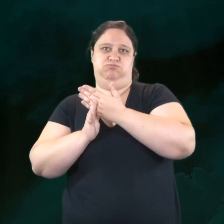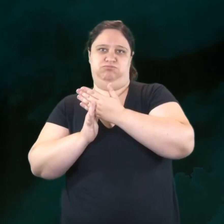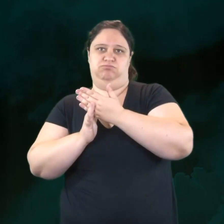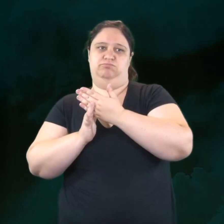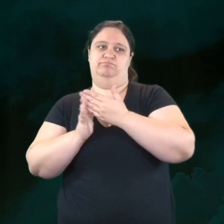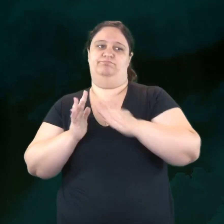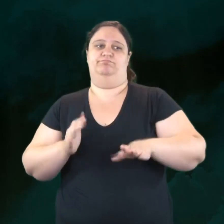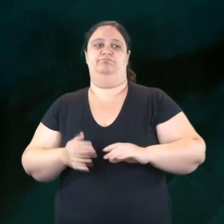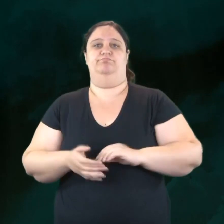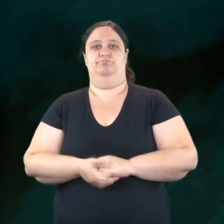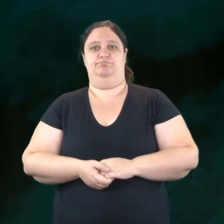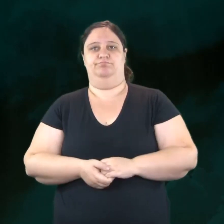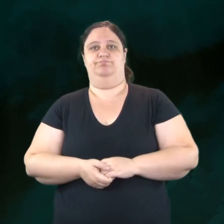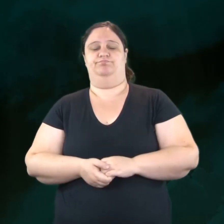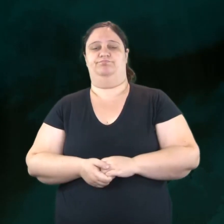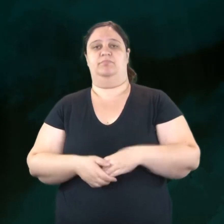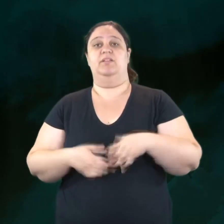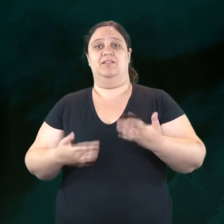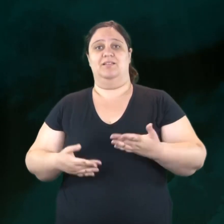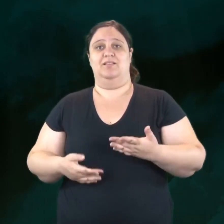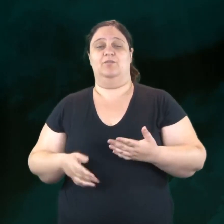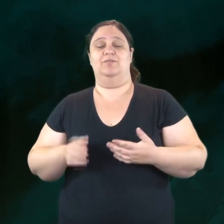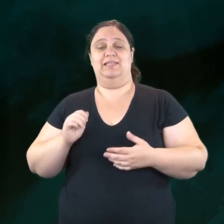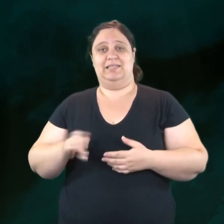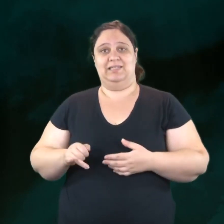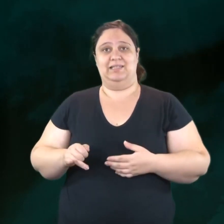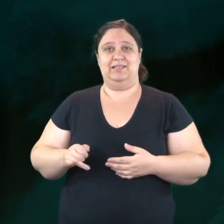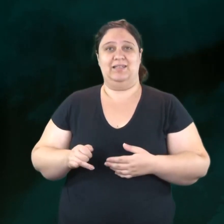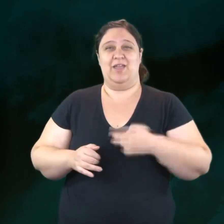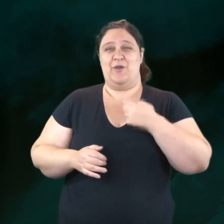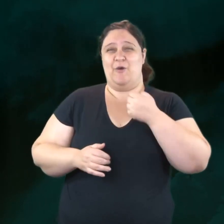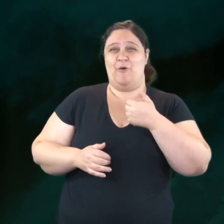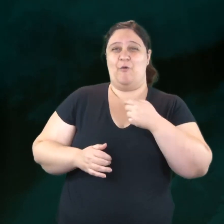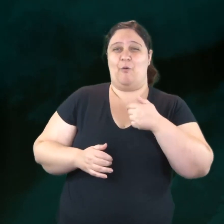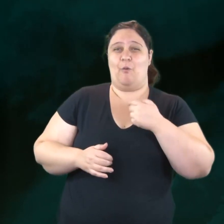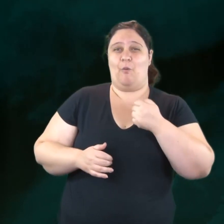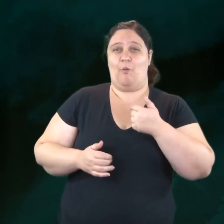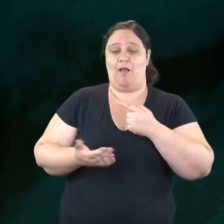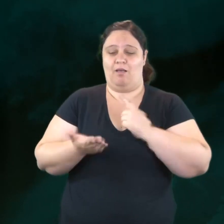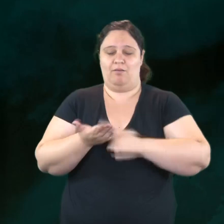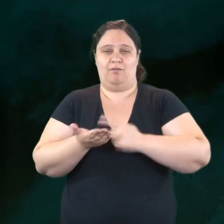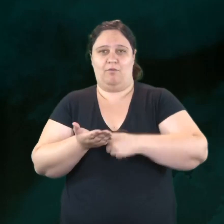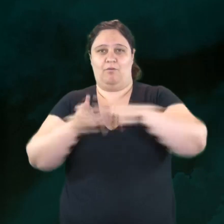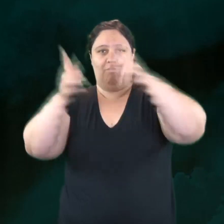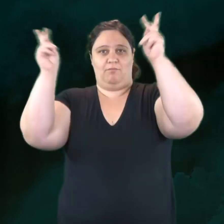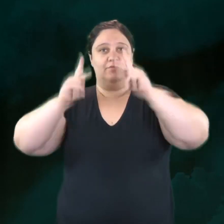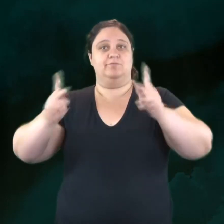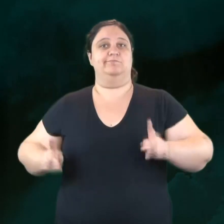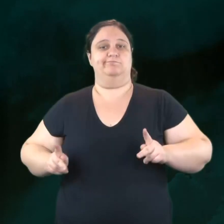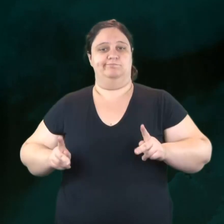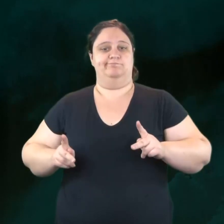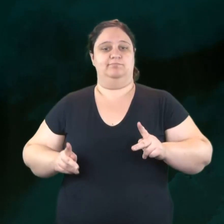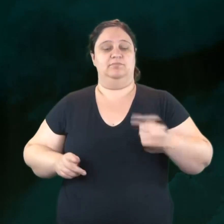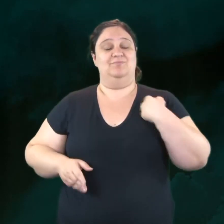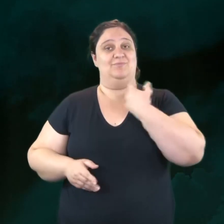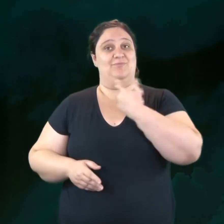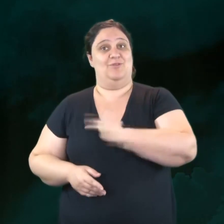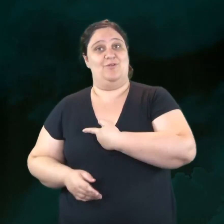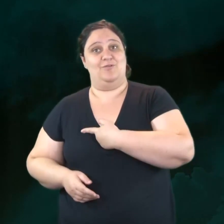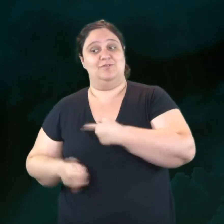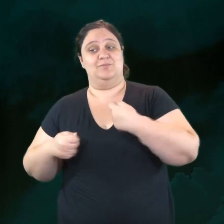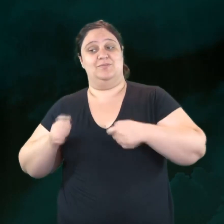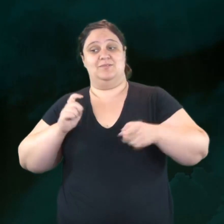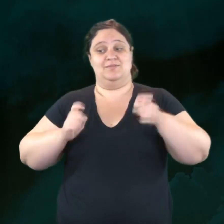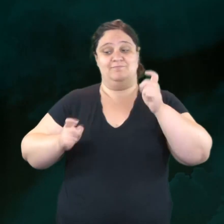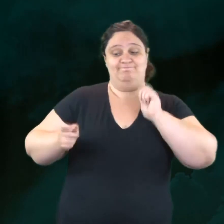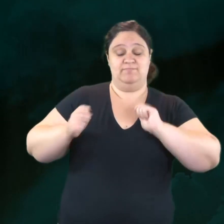nós estamos perto de acontecer esse acordo que trará paz e segurança, para nós é momento de preparar,